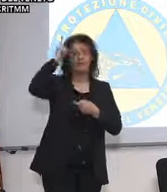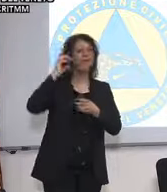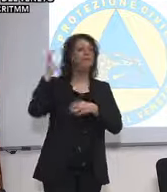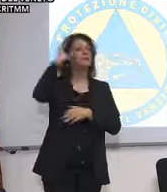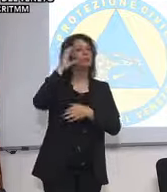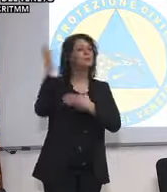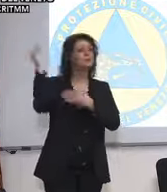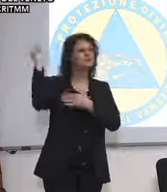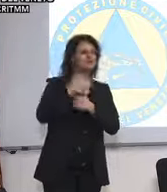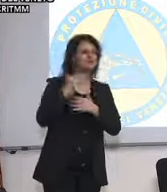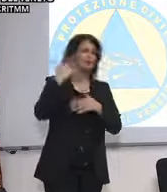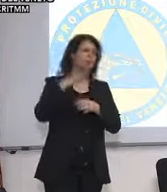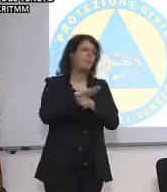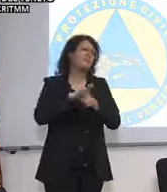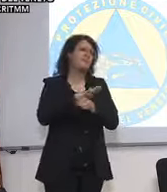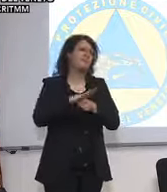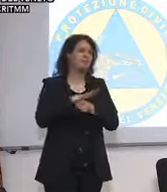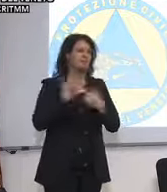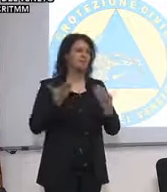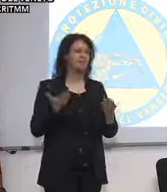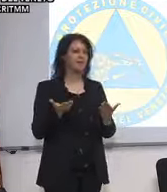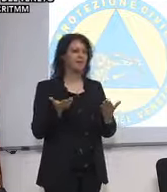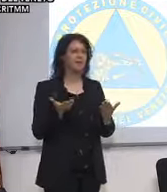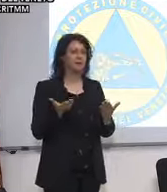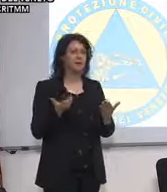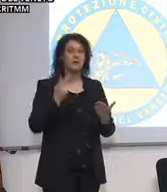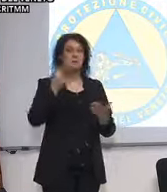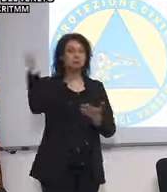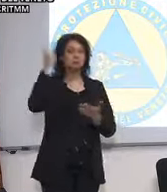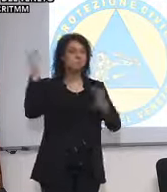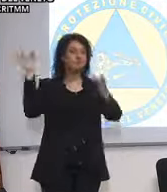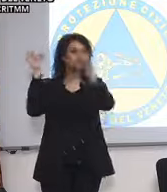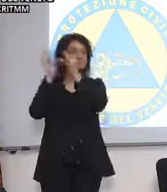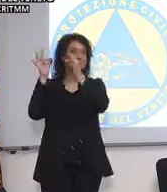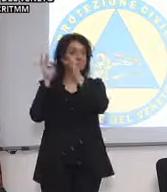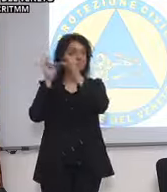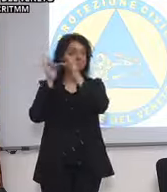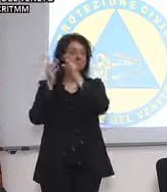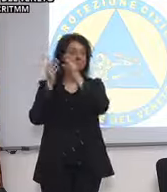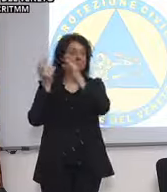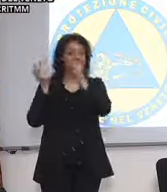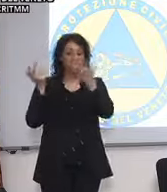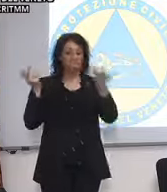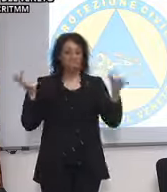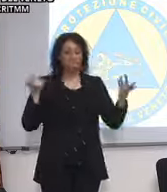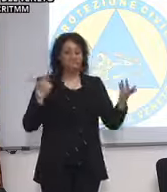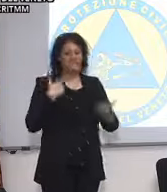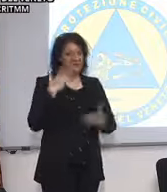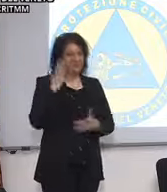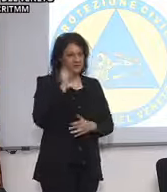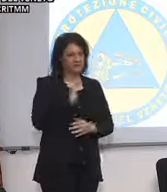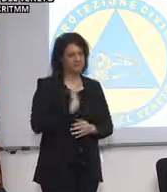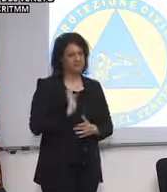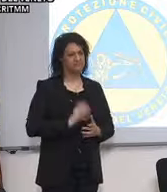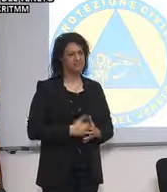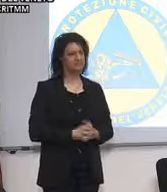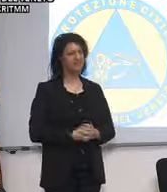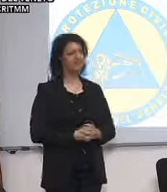turisti tedeschi. Qua noi non ho ben capito di cosa ci stiamo occupando in questo momento.